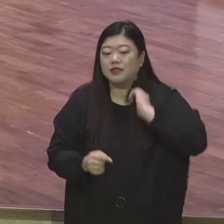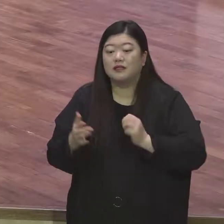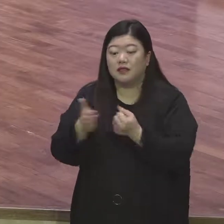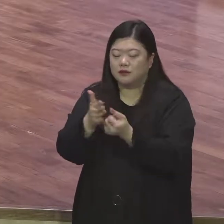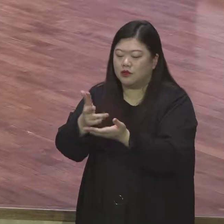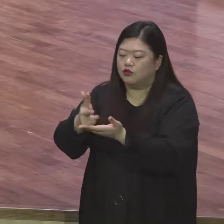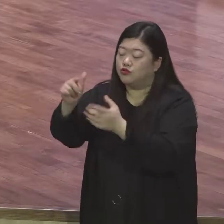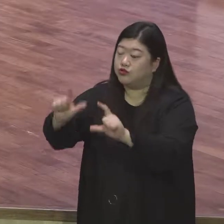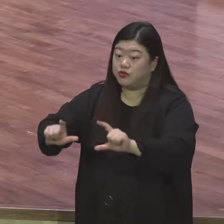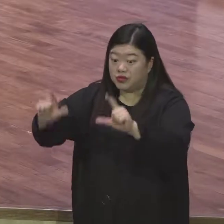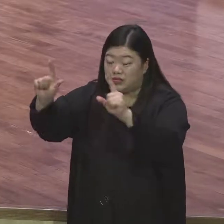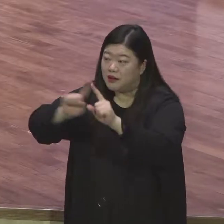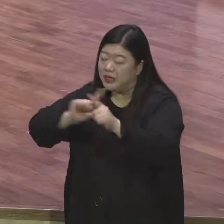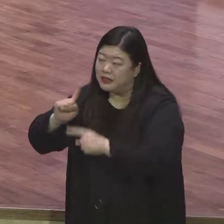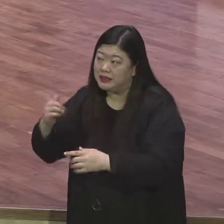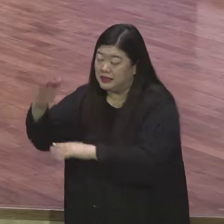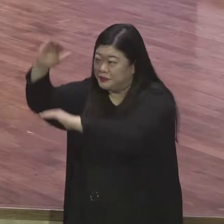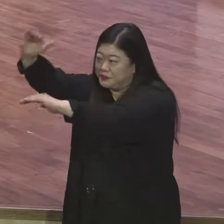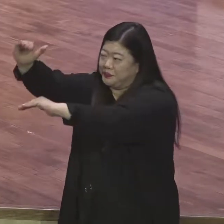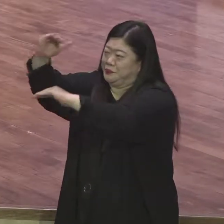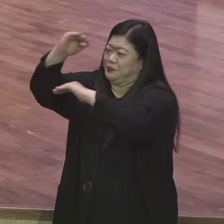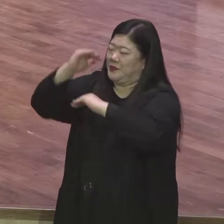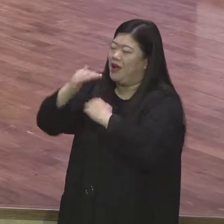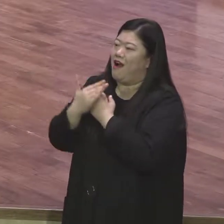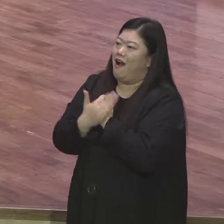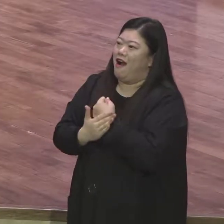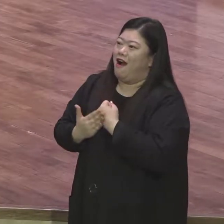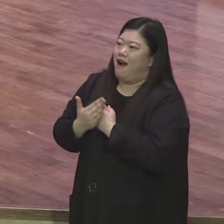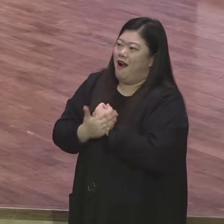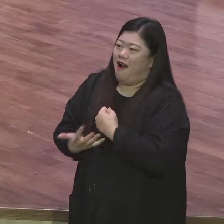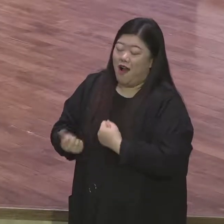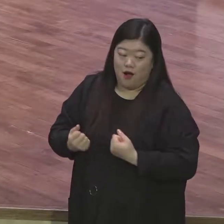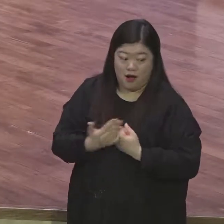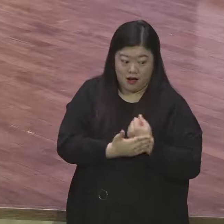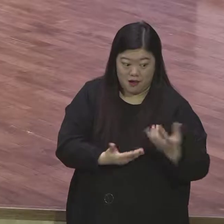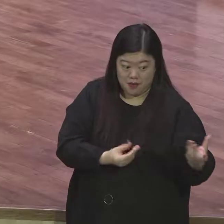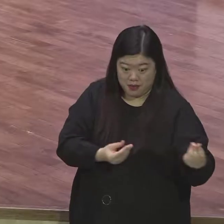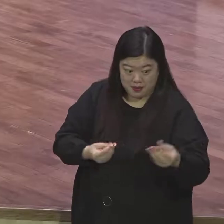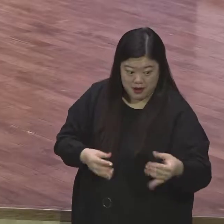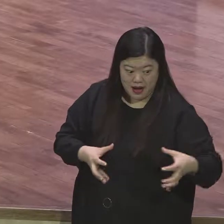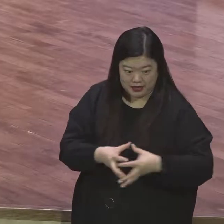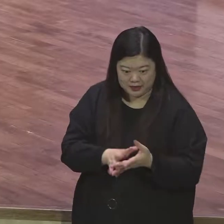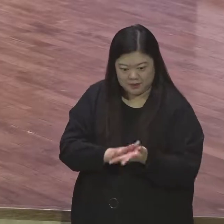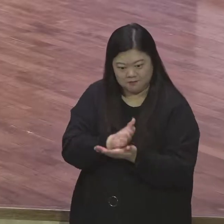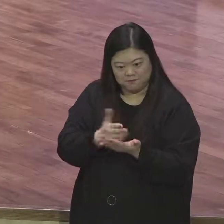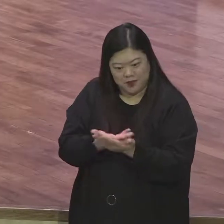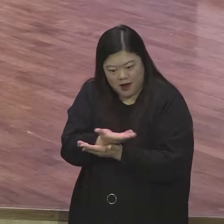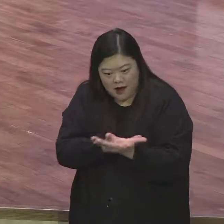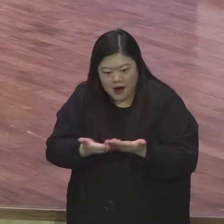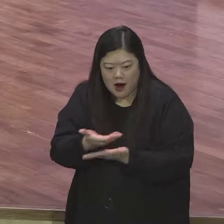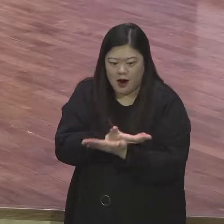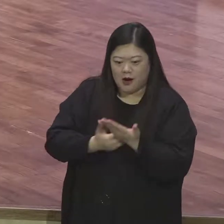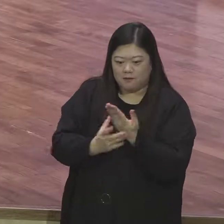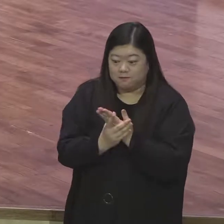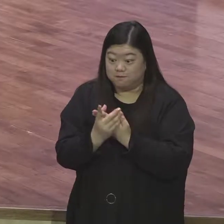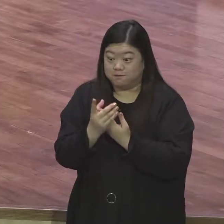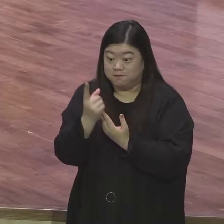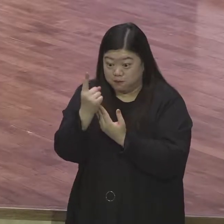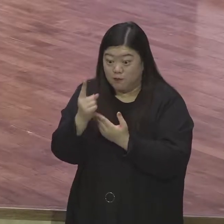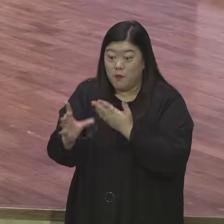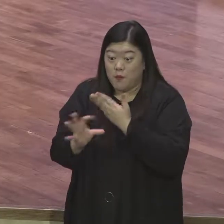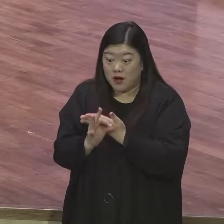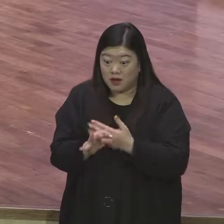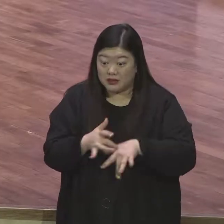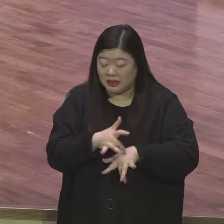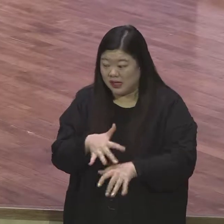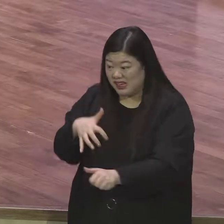통해서 하나가 될 때 어떻게 돼요? 사단과 영적 싸움, 이간 시기고 불기하고 갈라놓는 요